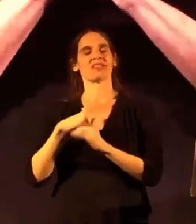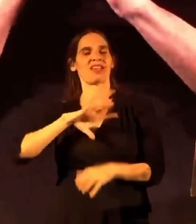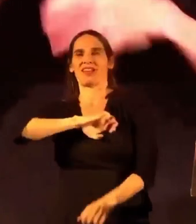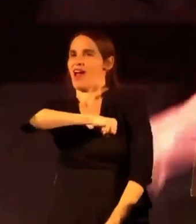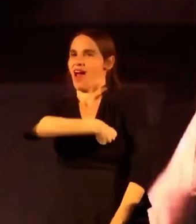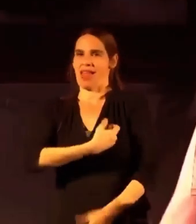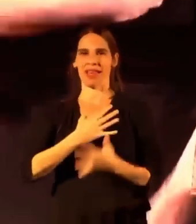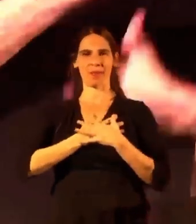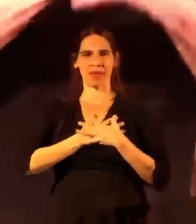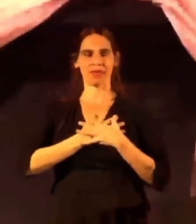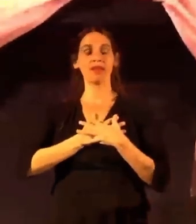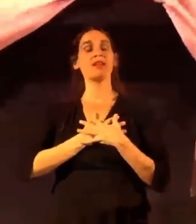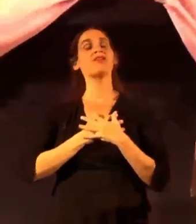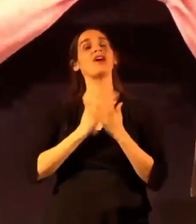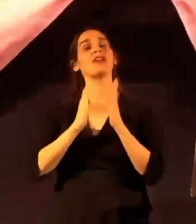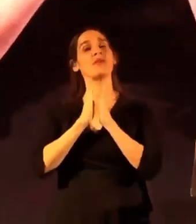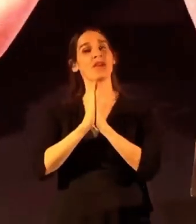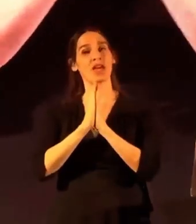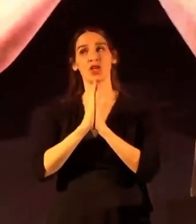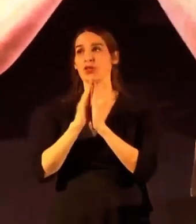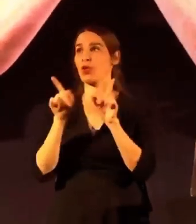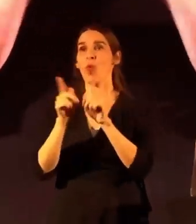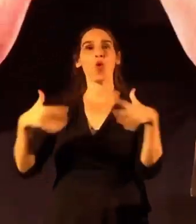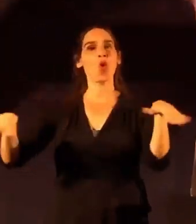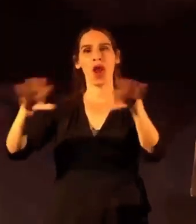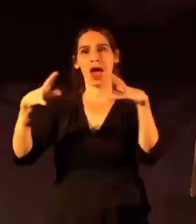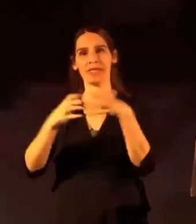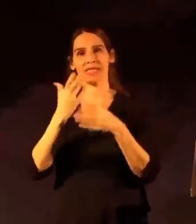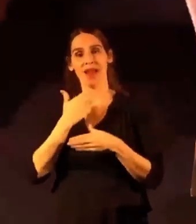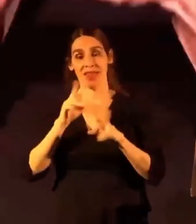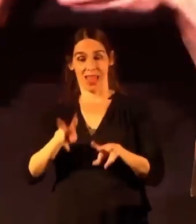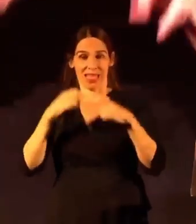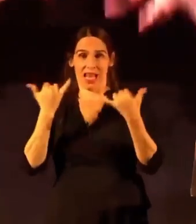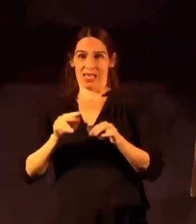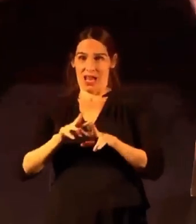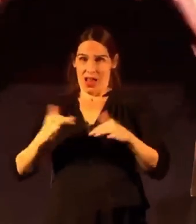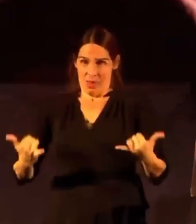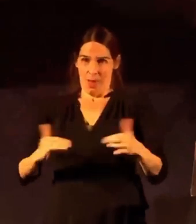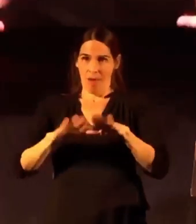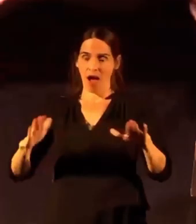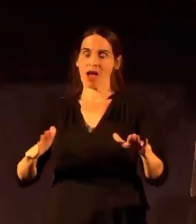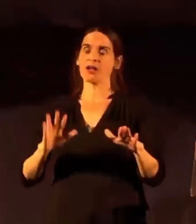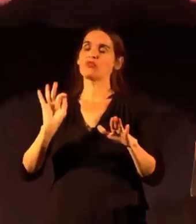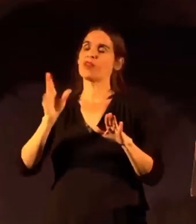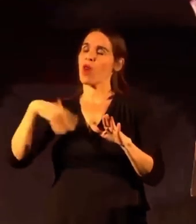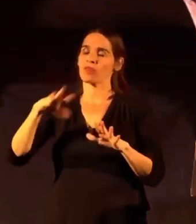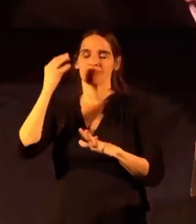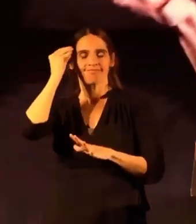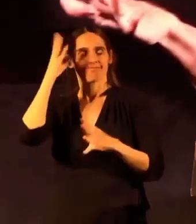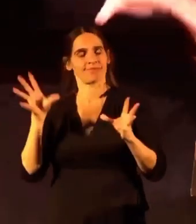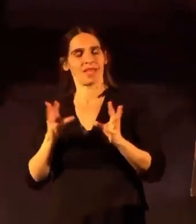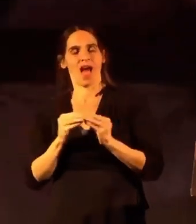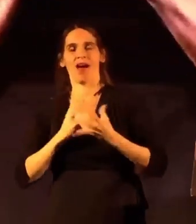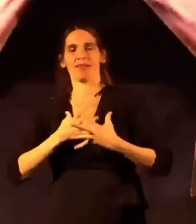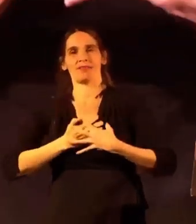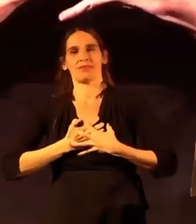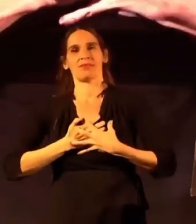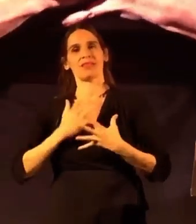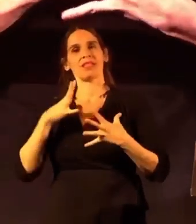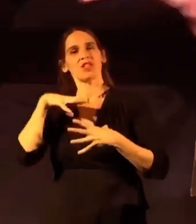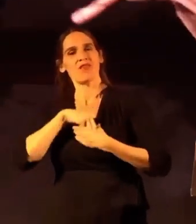ליבי, ואני מבקשת כמו כל עם ישראל לנצל את הבמה הזאת כדי להתאחד ולהשתתף